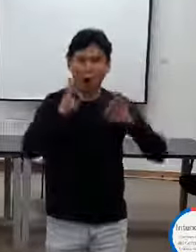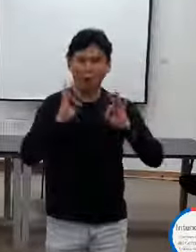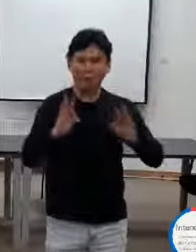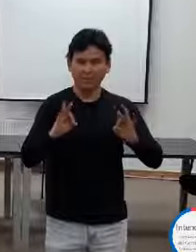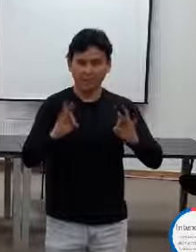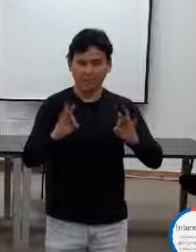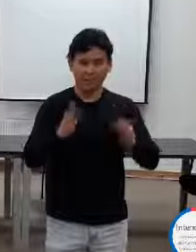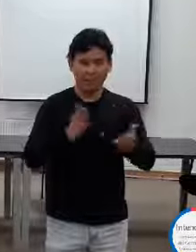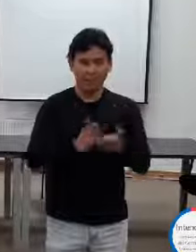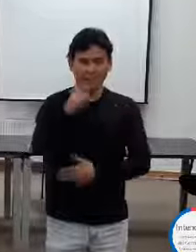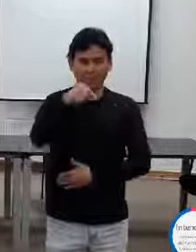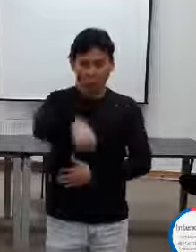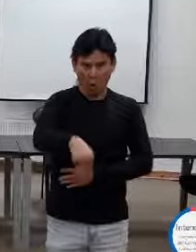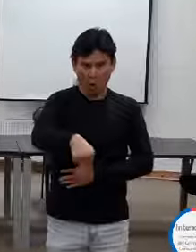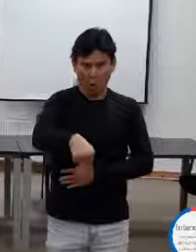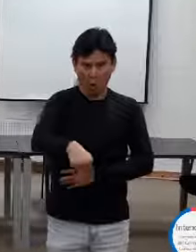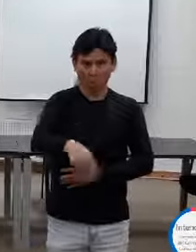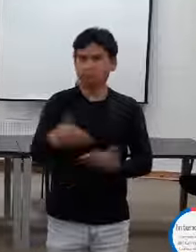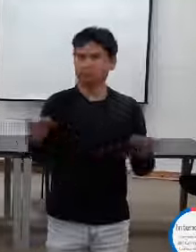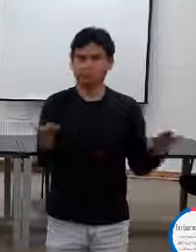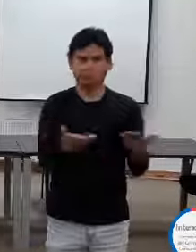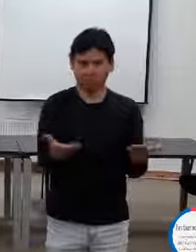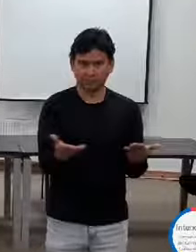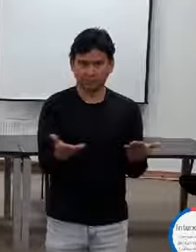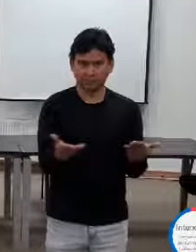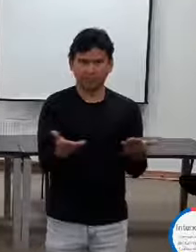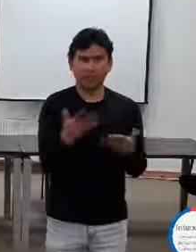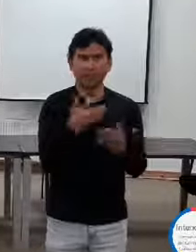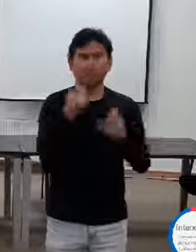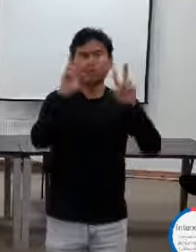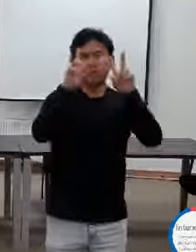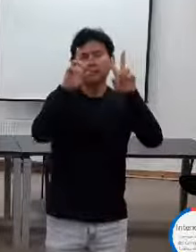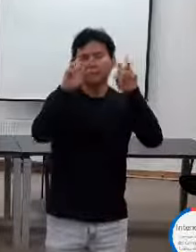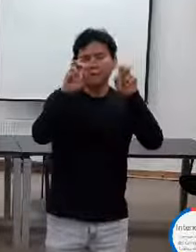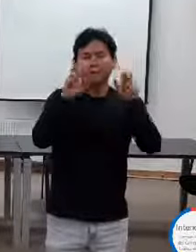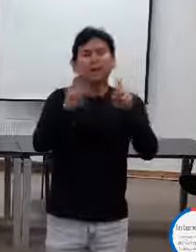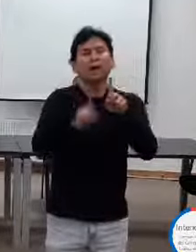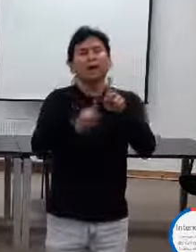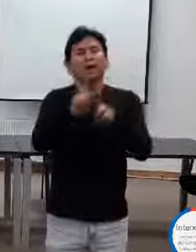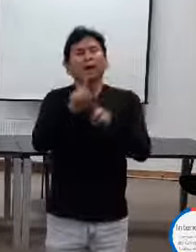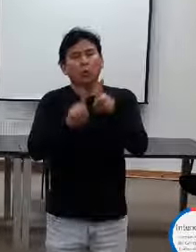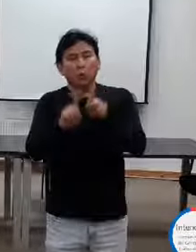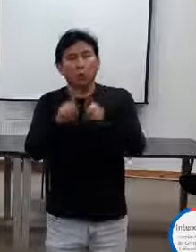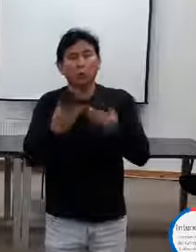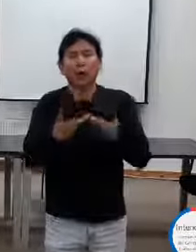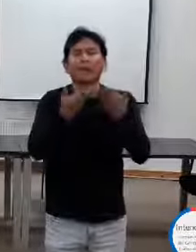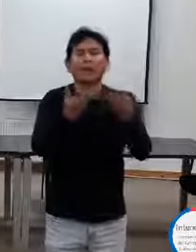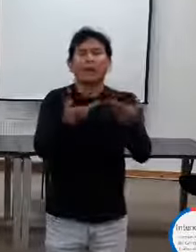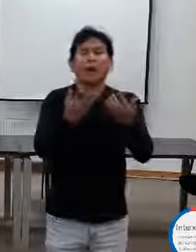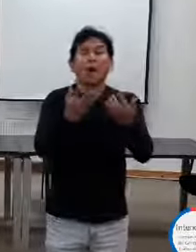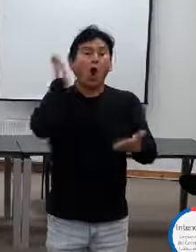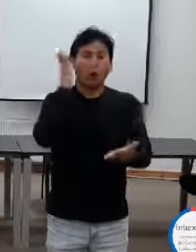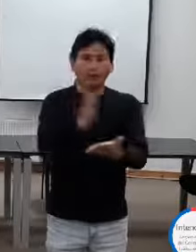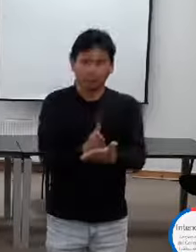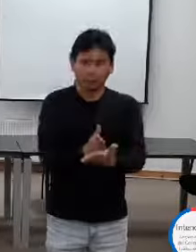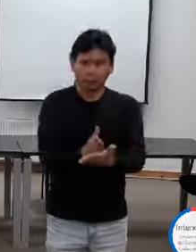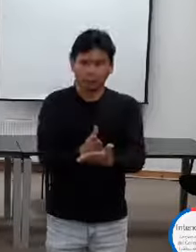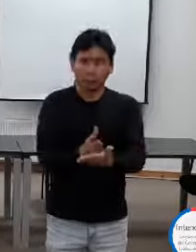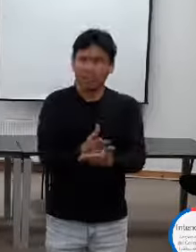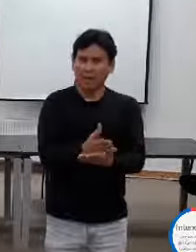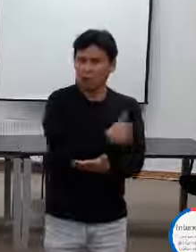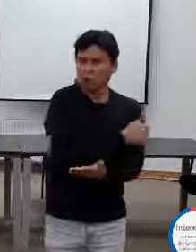que ya es vigente a contar de hoy día, viene a subsanar esta deficiencia y a entregar la obligatoriedad